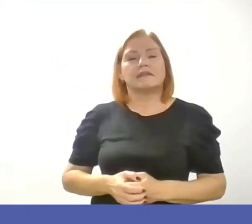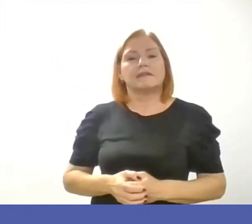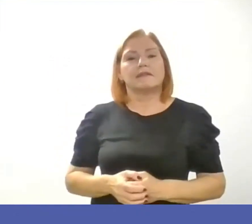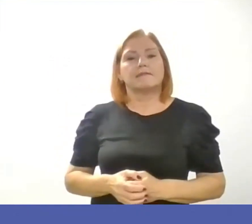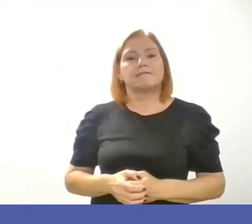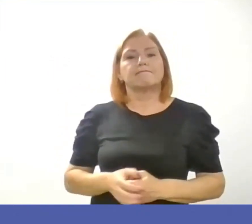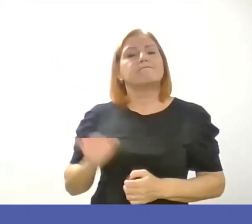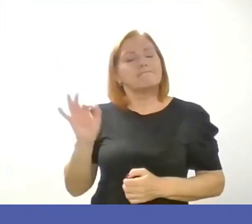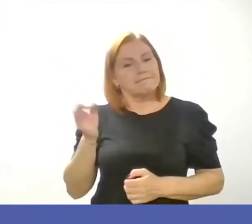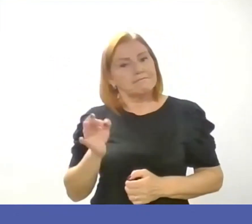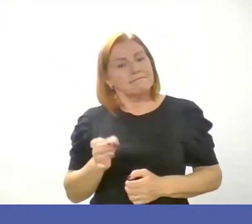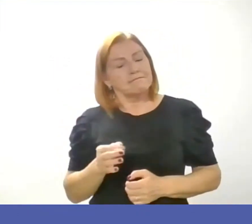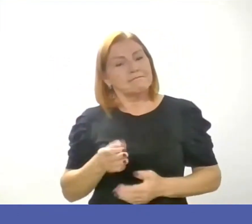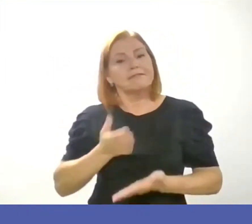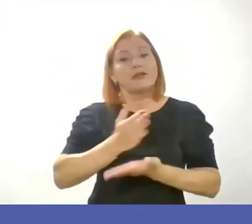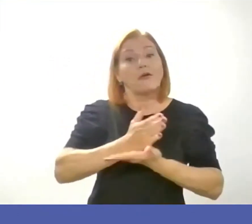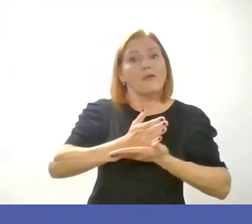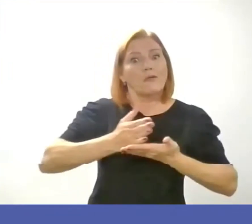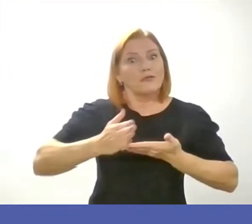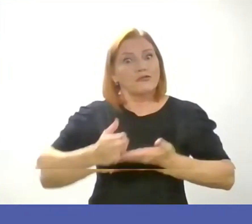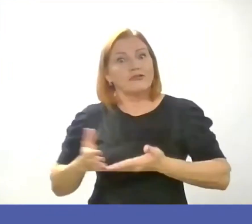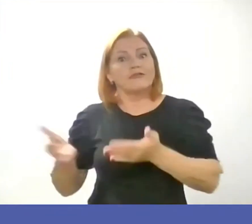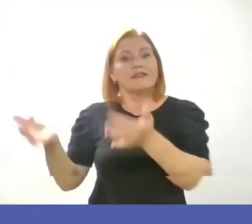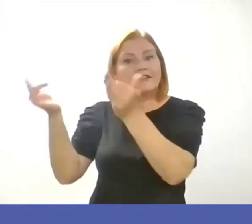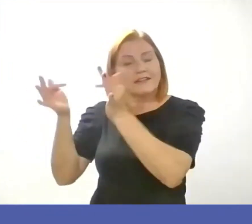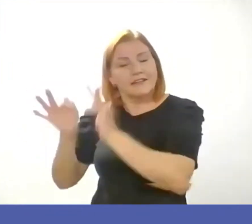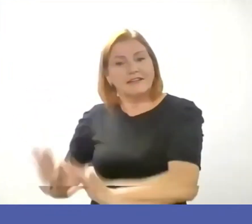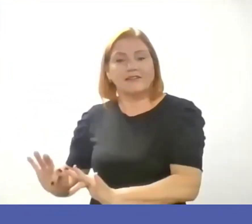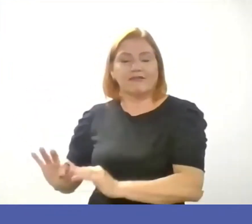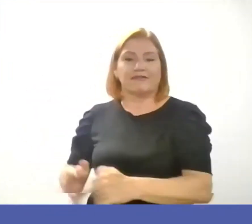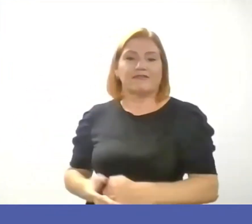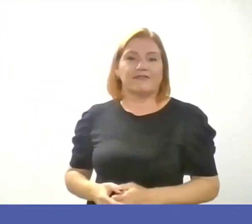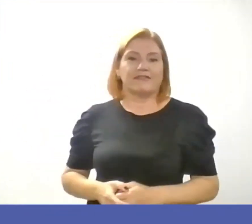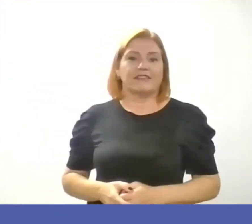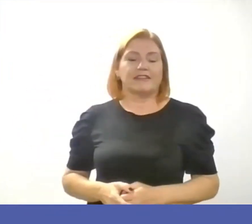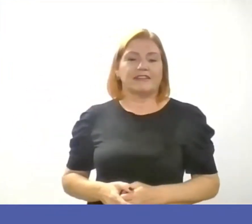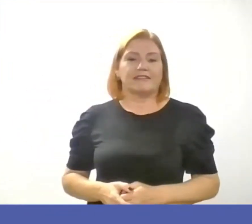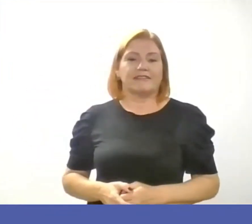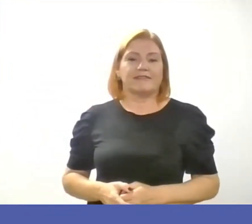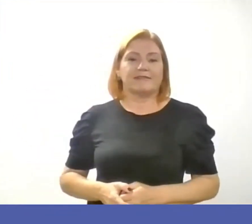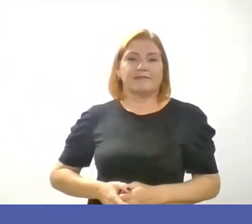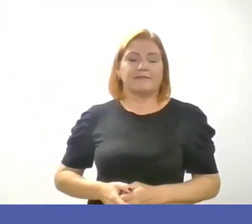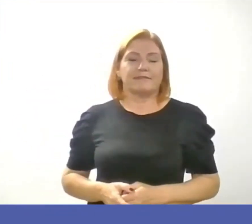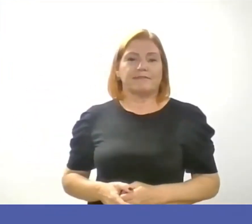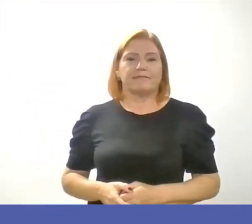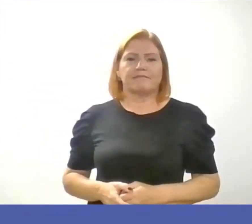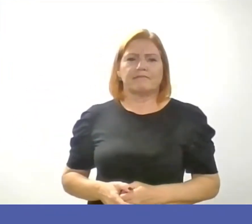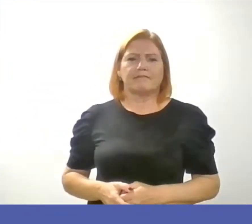fim. Não vamos deixar nenhum sucesso virar nossa cabeça.